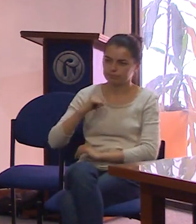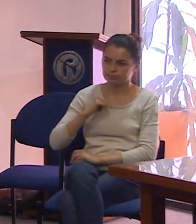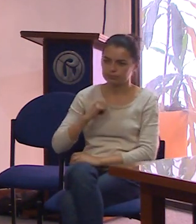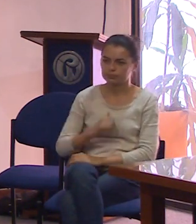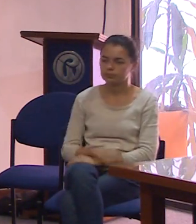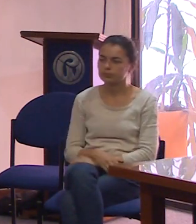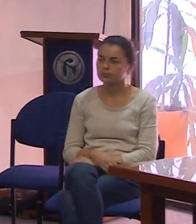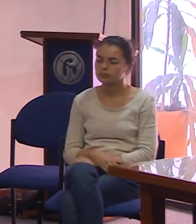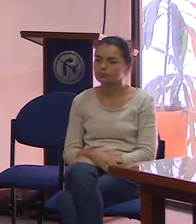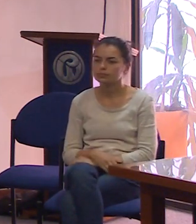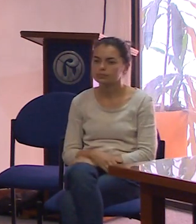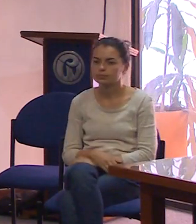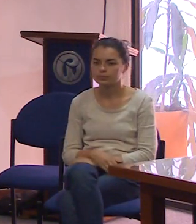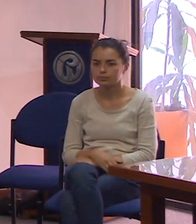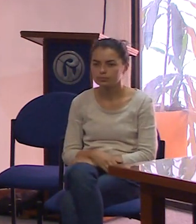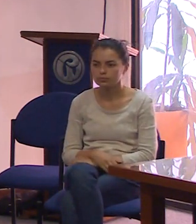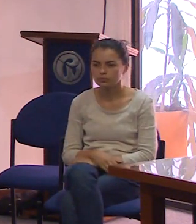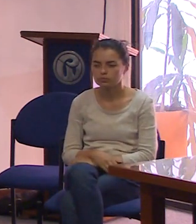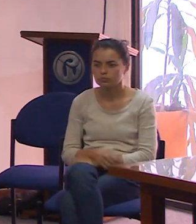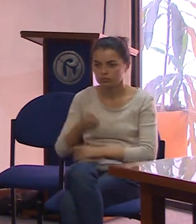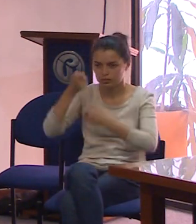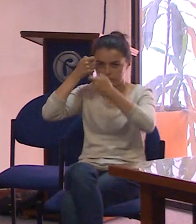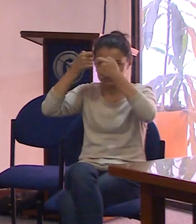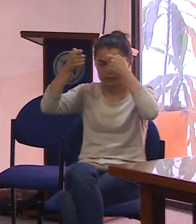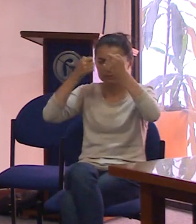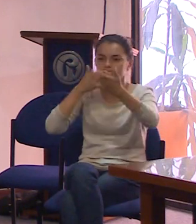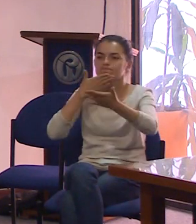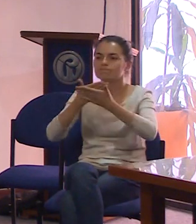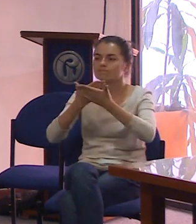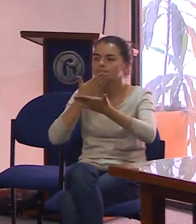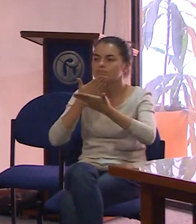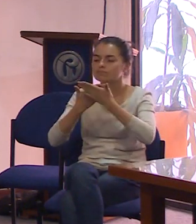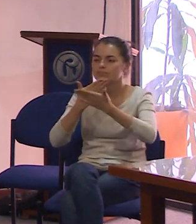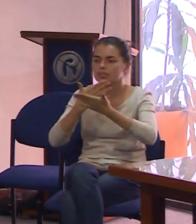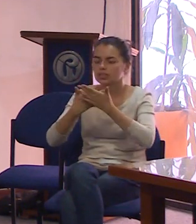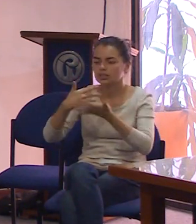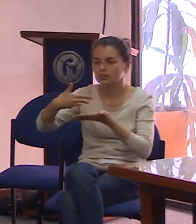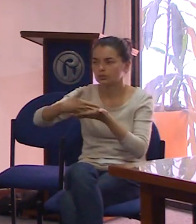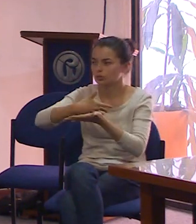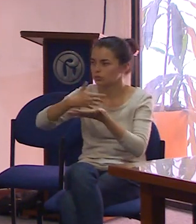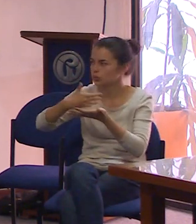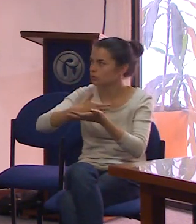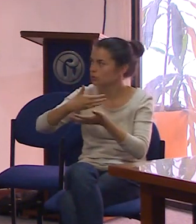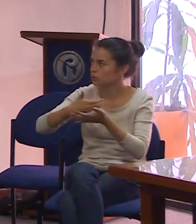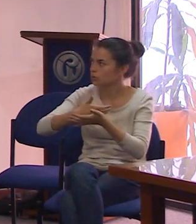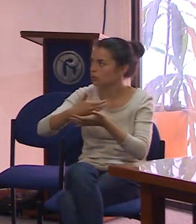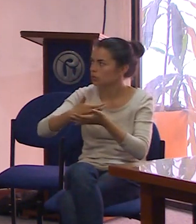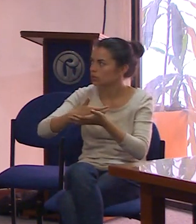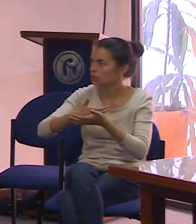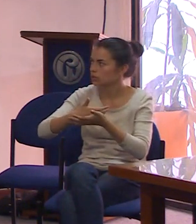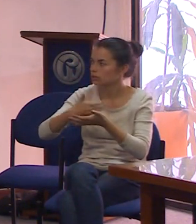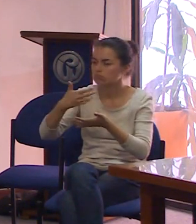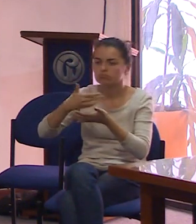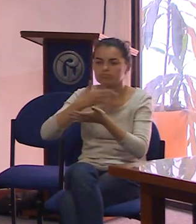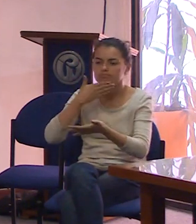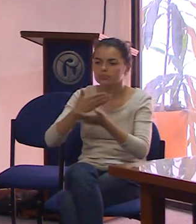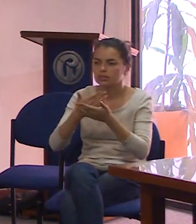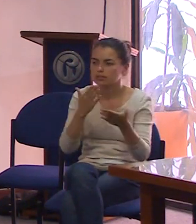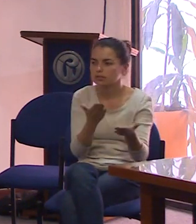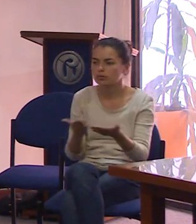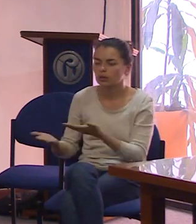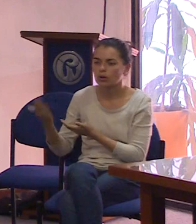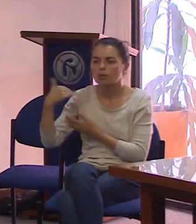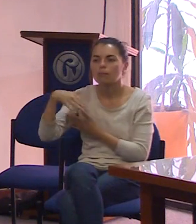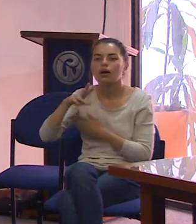semilleros. Estrategias, pues gracias por la sugerencia de bienvenida a las sugerencias para conocer